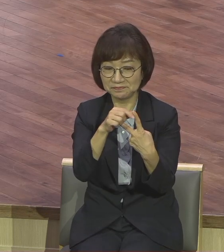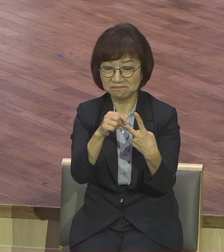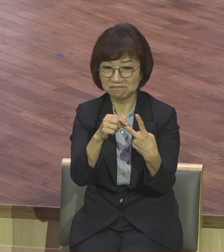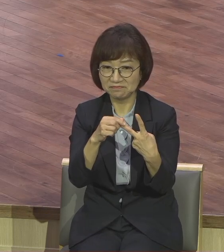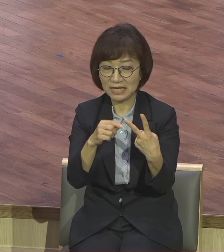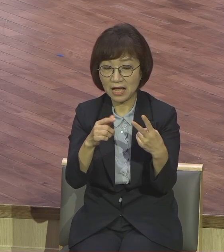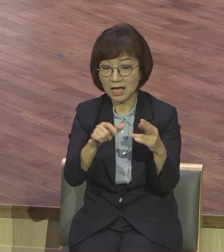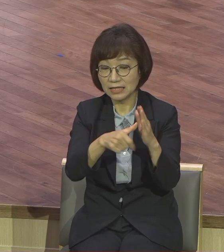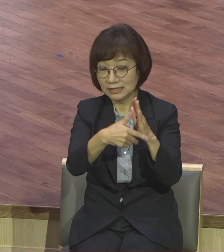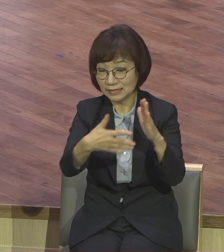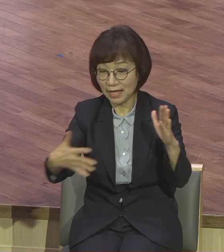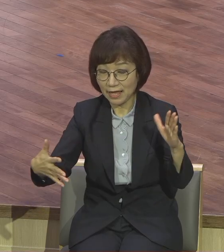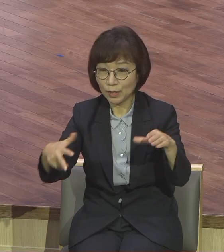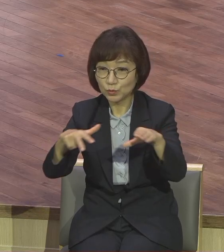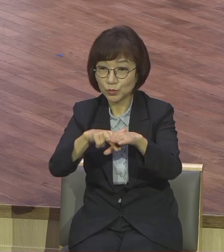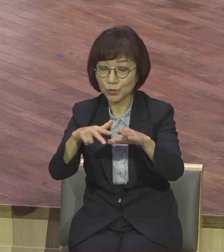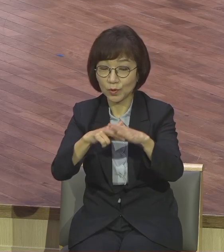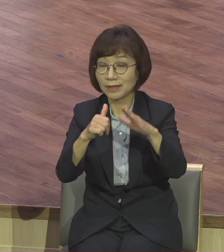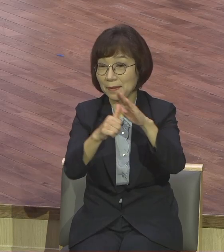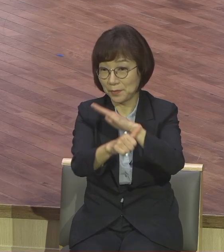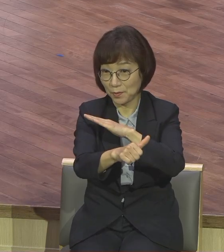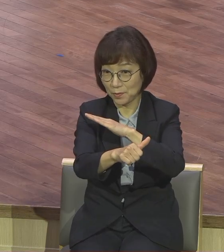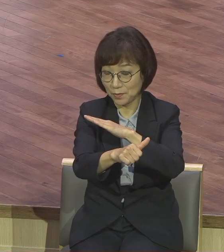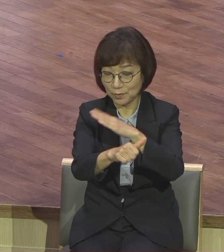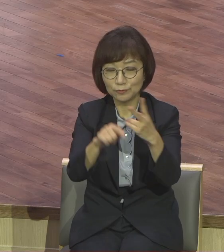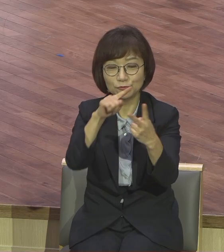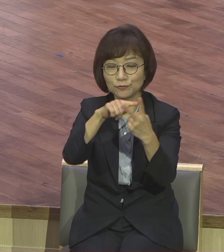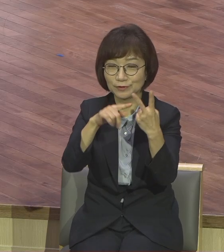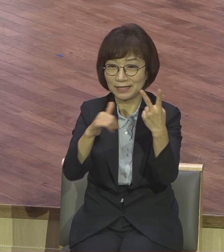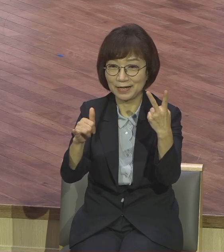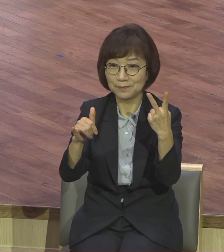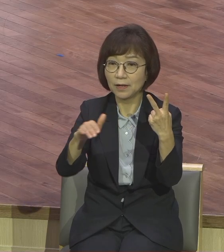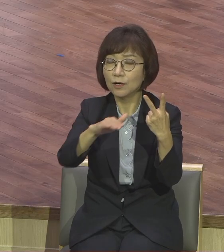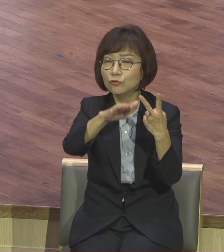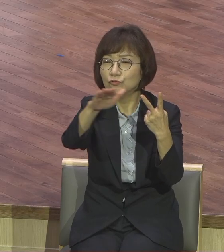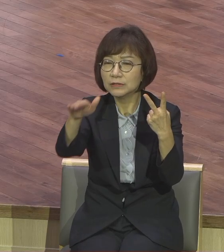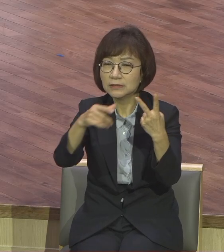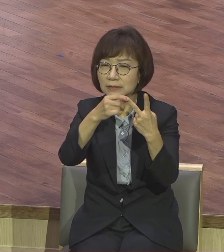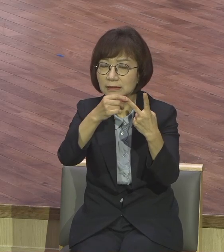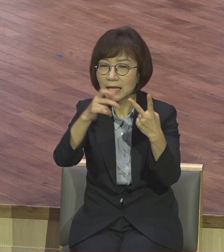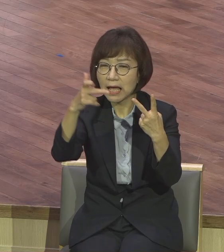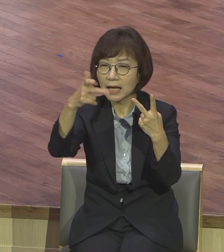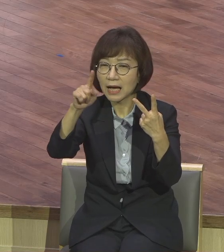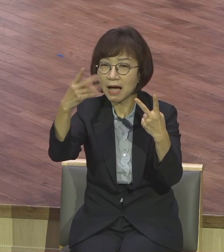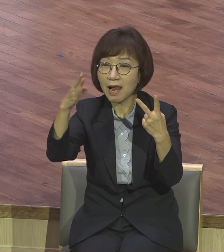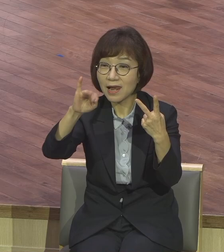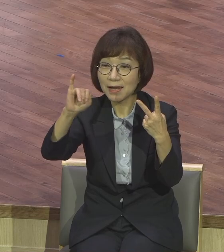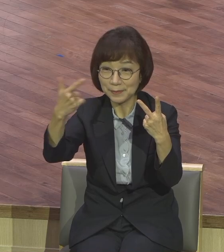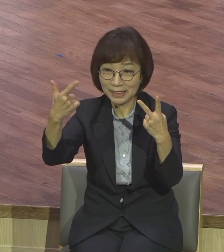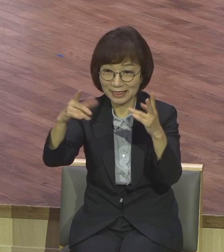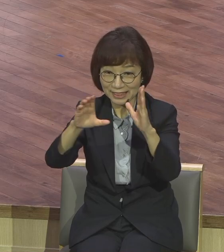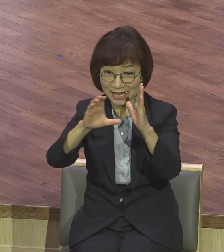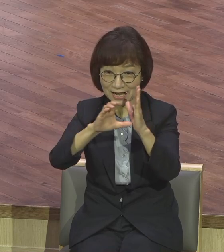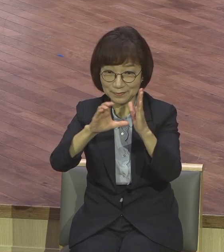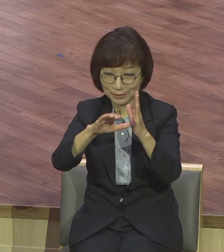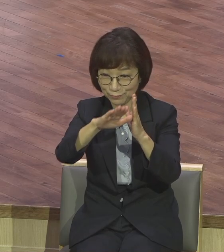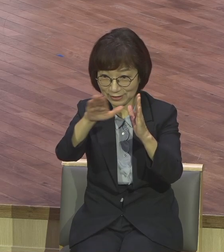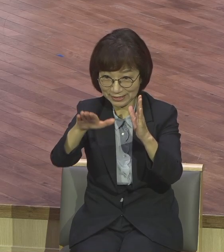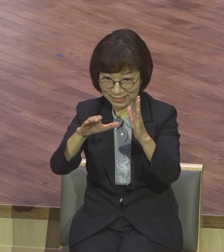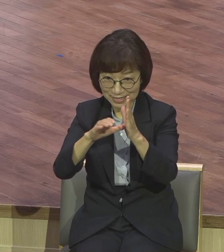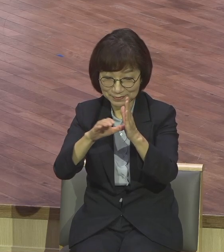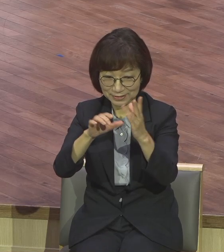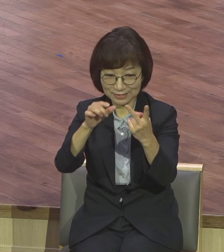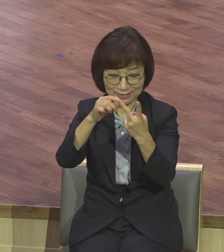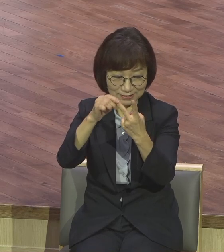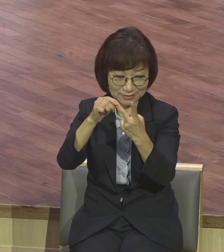있는데, 우리는 칼빈주의, 장로교는 칼빈주의인데 알미니안주의가 있어요. 알미니안주의가 뭐냐, 자,